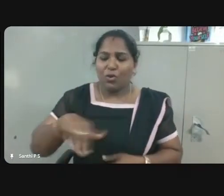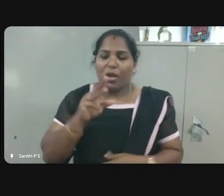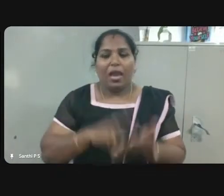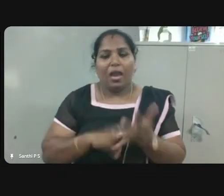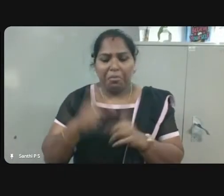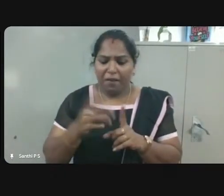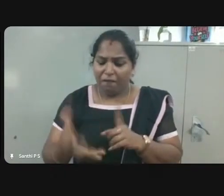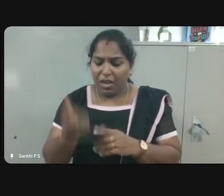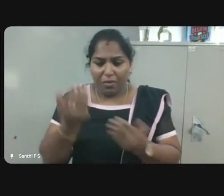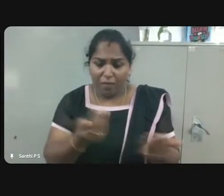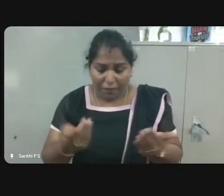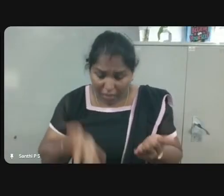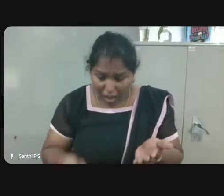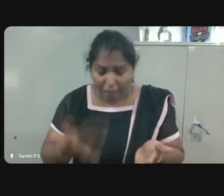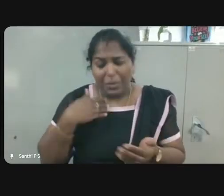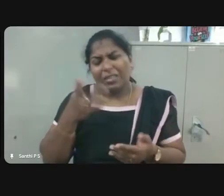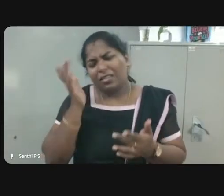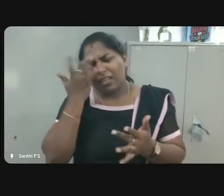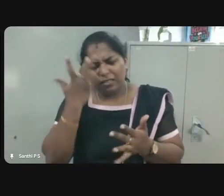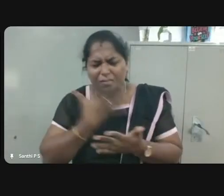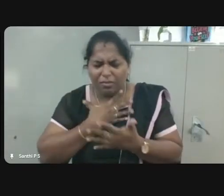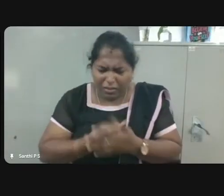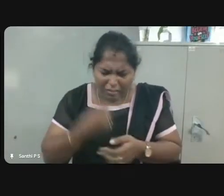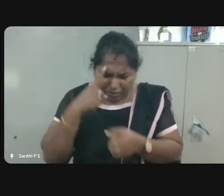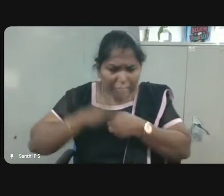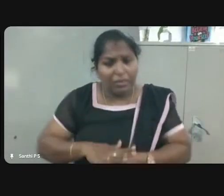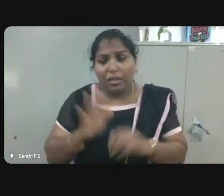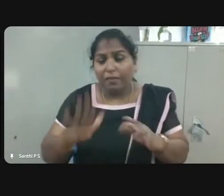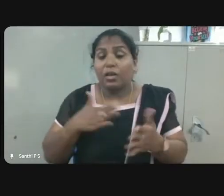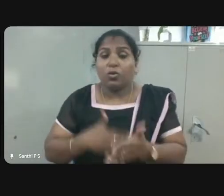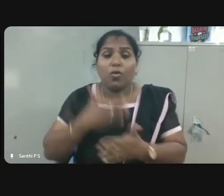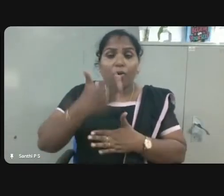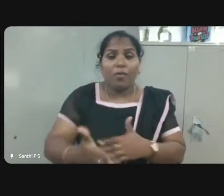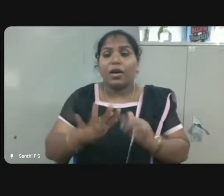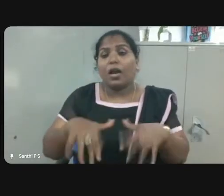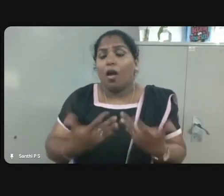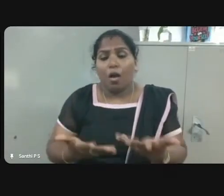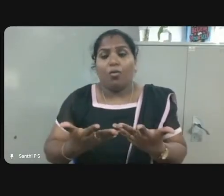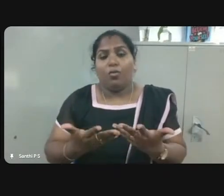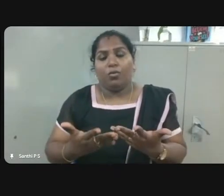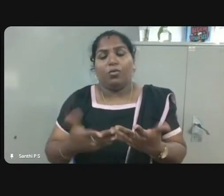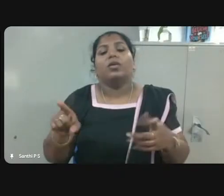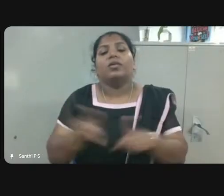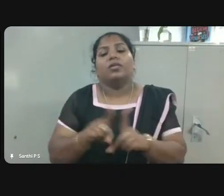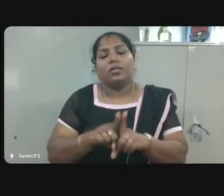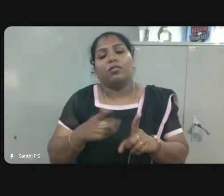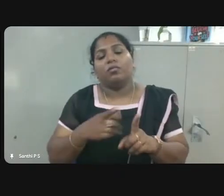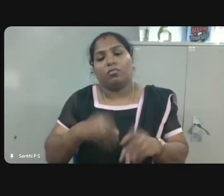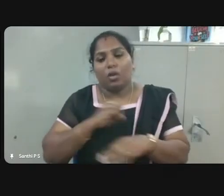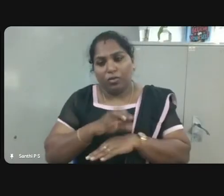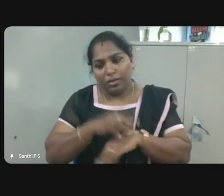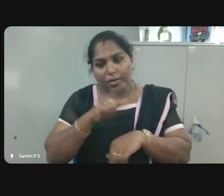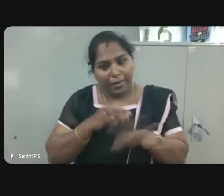കോപവും നിരാശയും ഭയവും ഒക്കെ വരും. അപ്പൊ അതൊക്കെ എങ്ങനെ നമുക്ക് അതിജീവിക്കാം എന്നുള്ള കാര്യങ്ങളും കൂടെ ഈ കൗൺസിലിംഗ് ഉണ്ടെങ്കിൽ ഇവർ പറഞ്ഞു കൊടുക്കും.